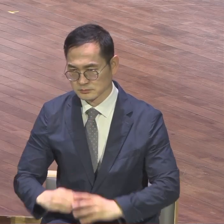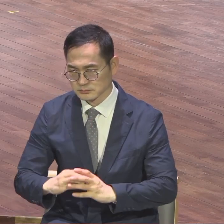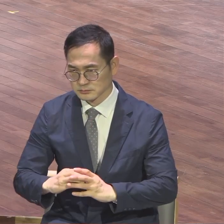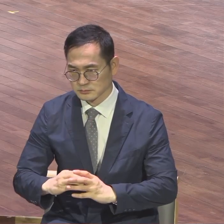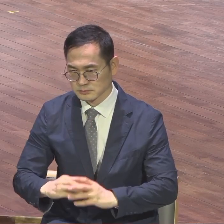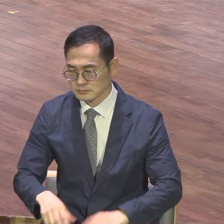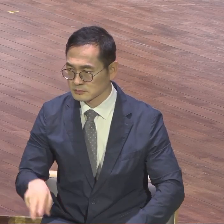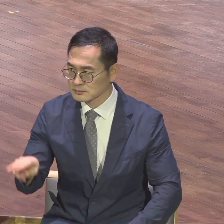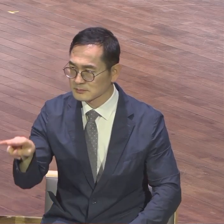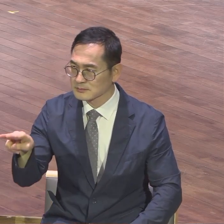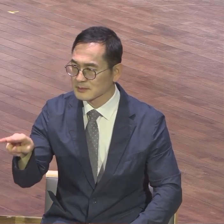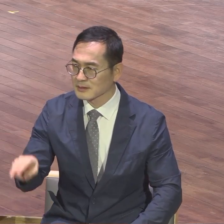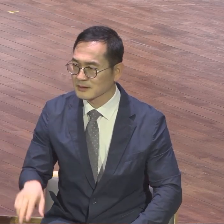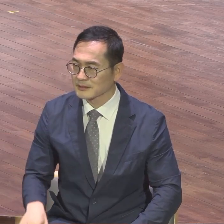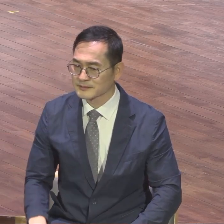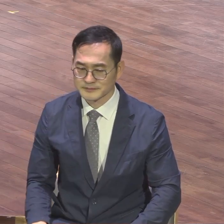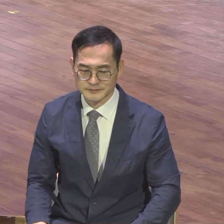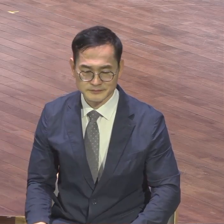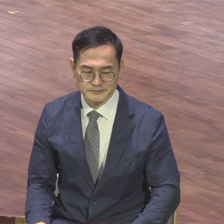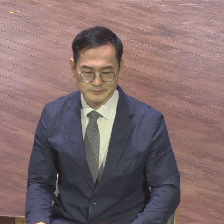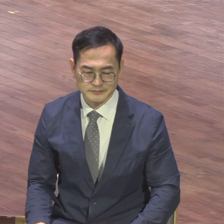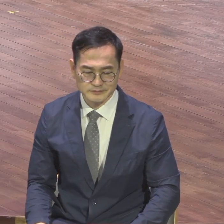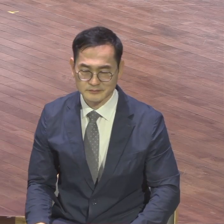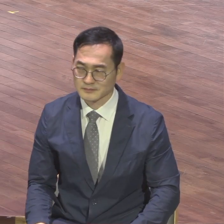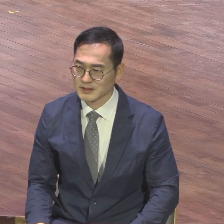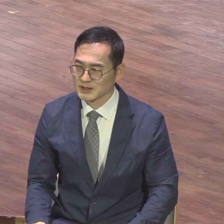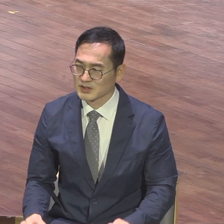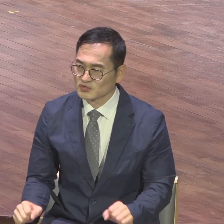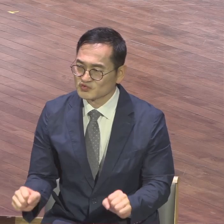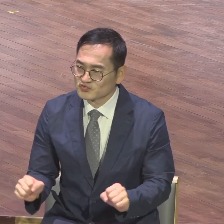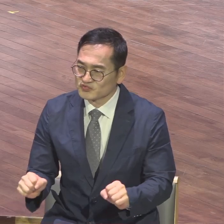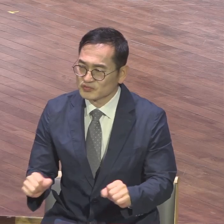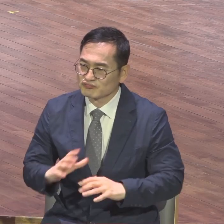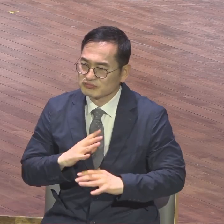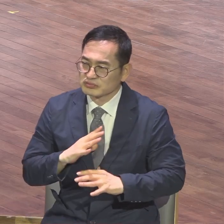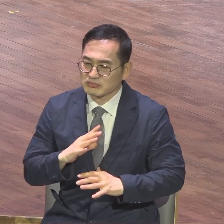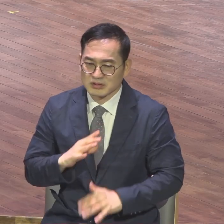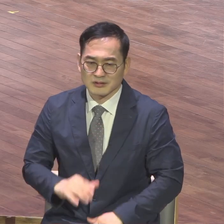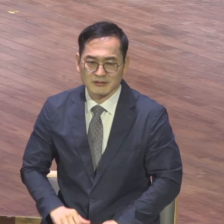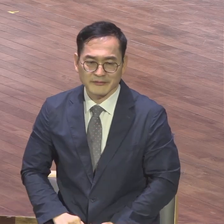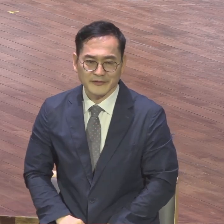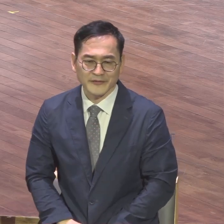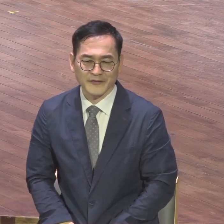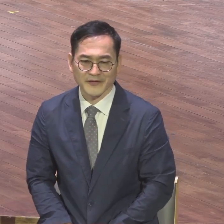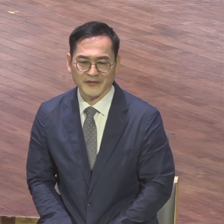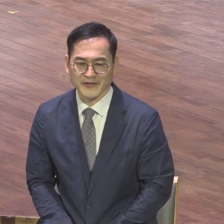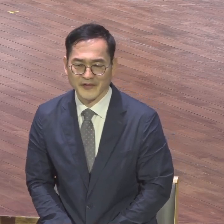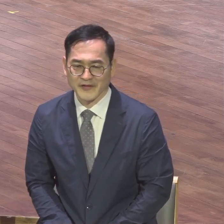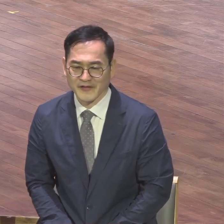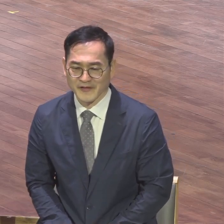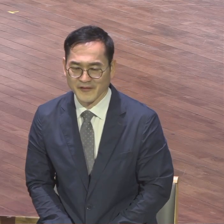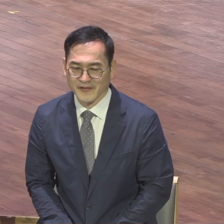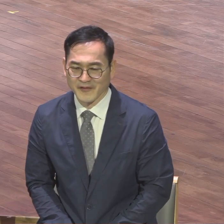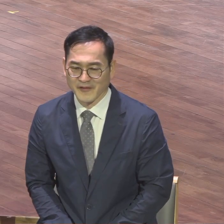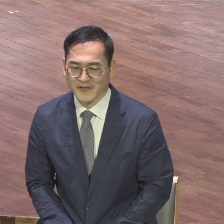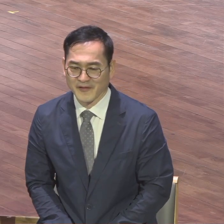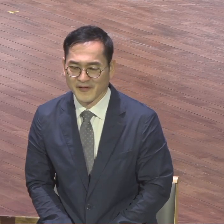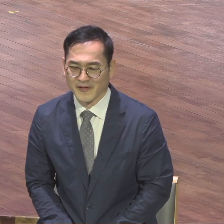굳어 있으니까 뭐래 어떻게 보여요? 쌀해, 뭐 쌀하지 쌀. 싸지 싸해